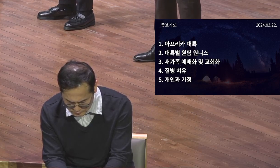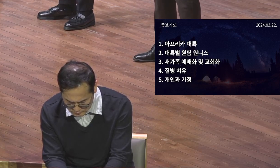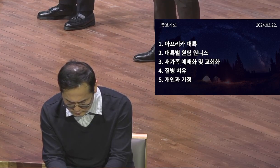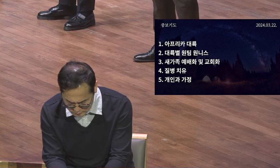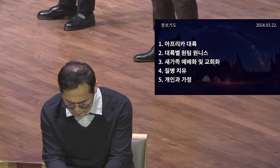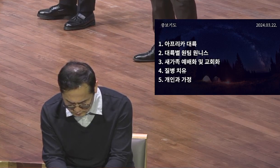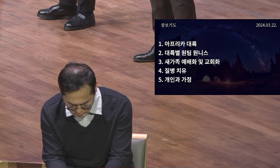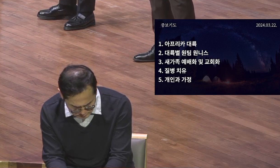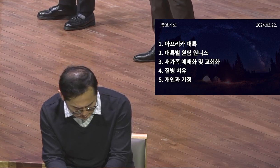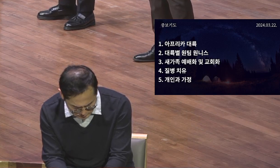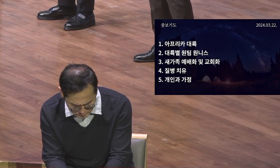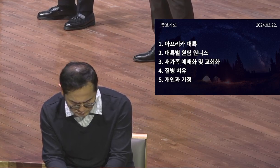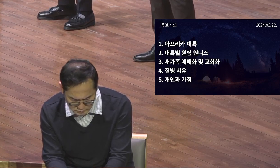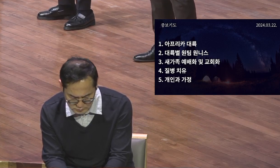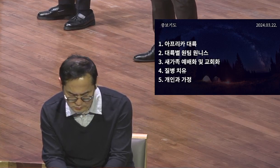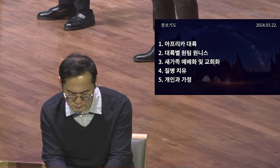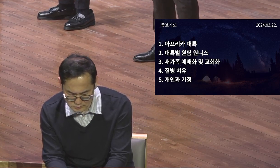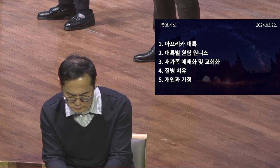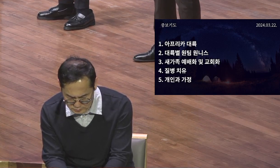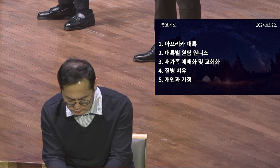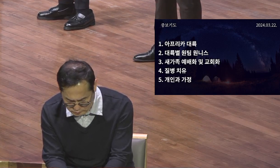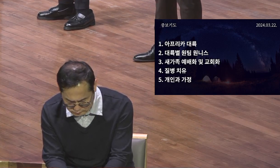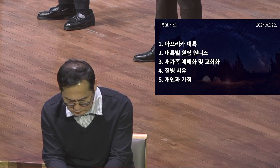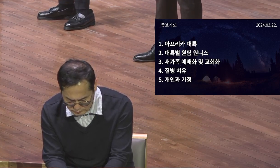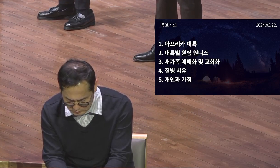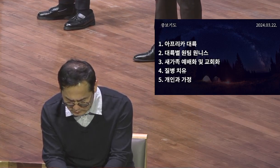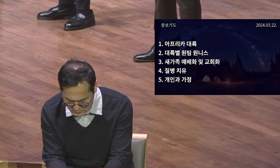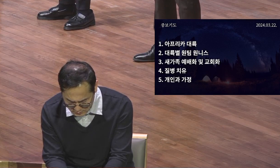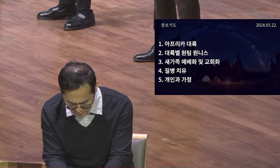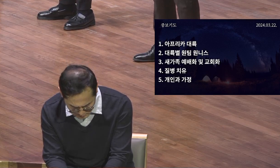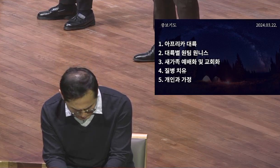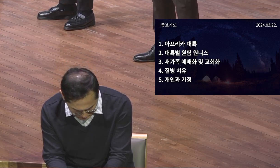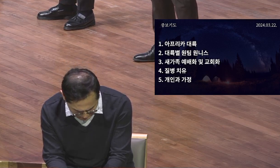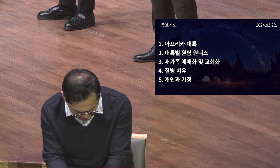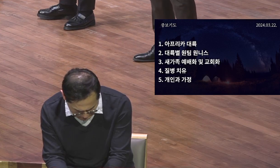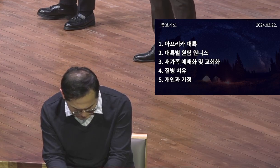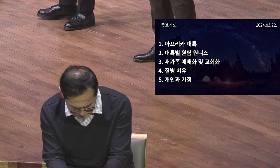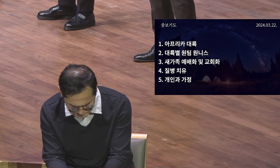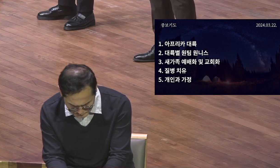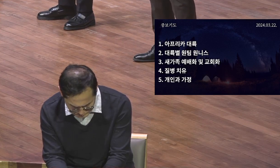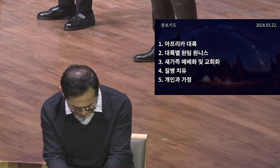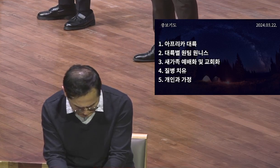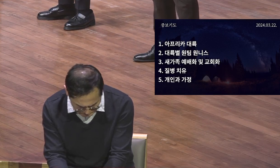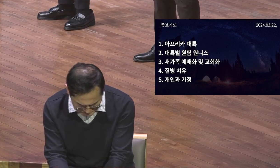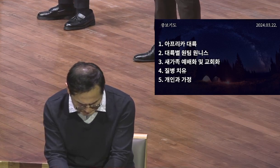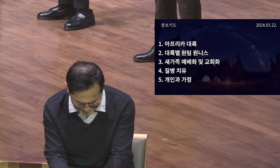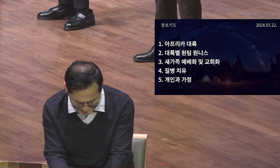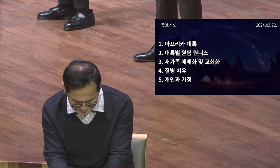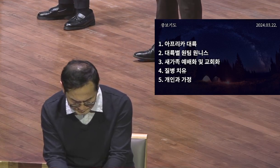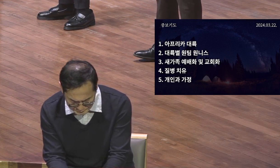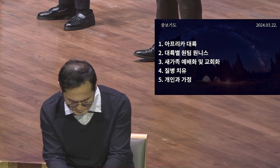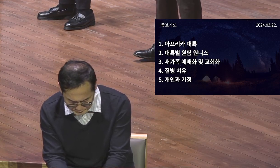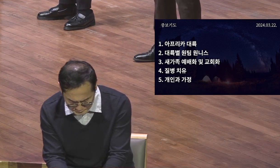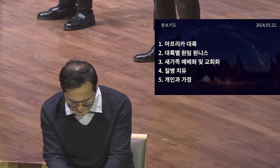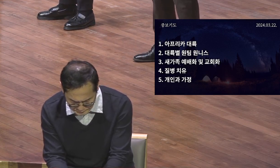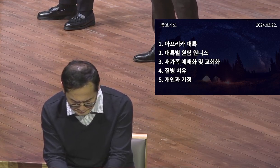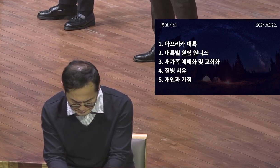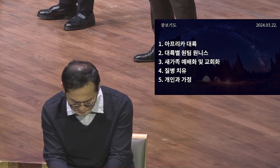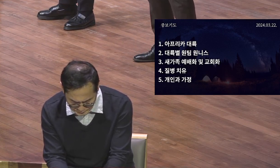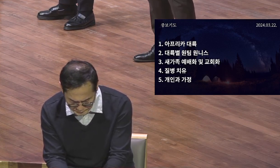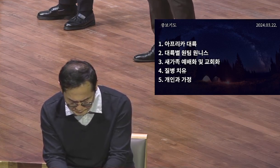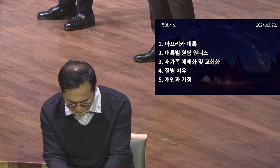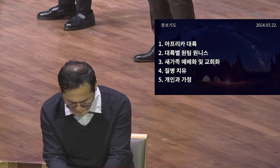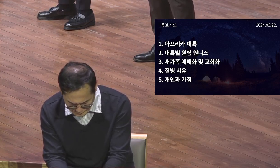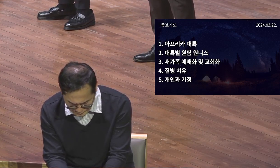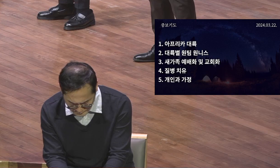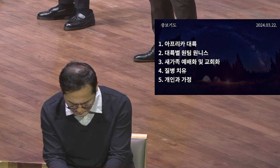구원과 하나님께 듣고 있는 모든 대륙이 동일한 은혜로 허락하사 하나님 무너지지 않는 기도의 망대를 세우는 세우는 선교와